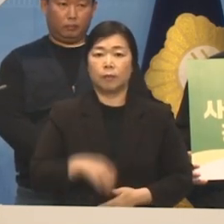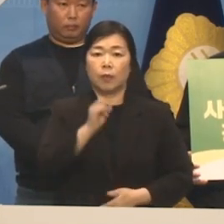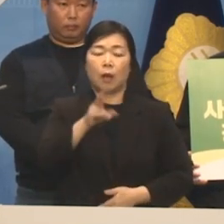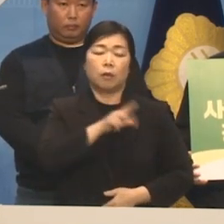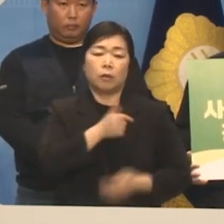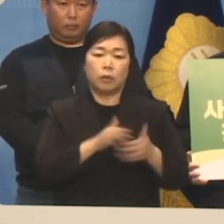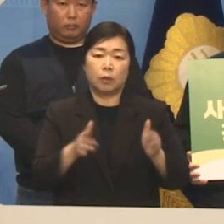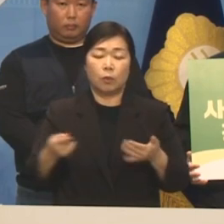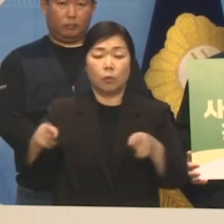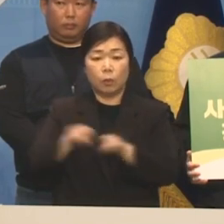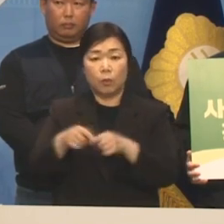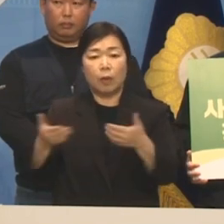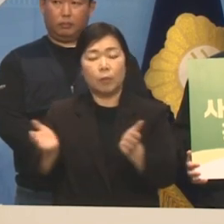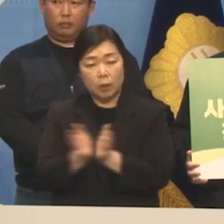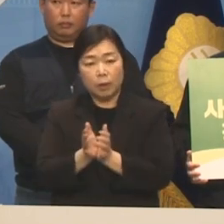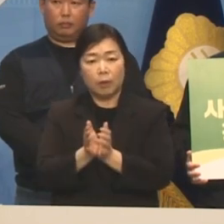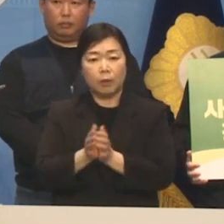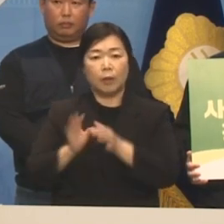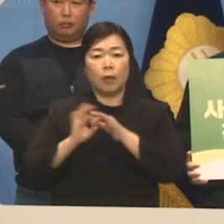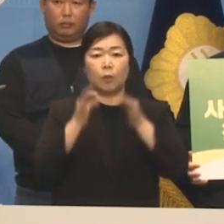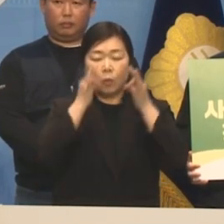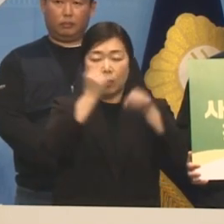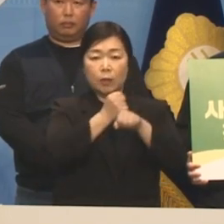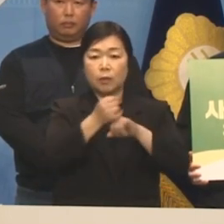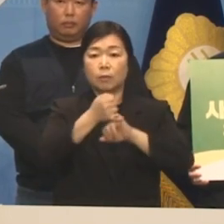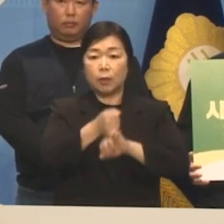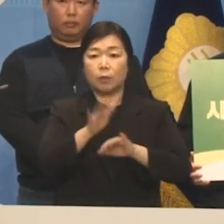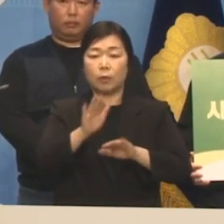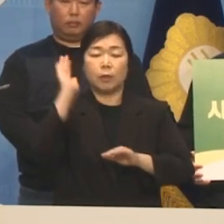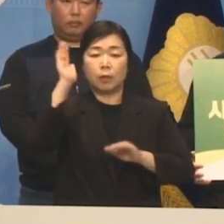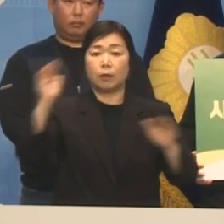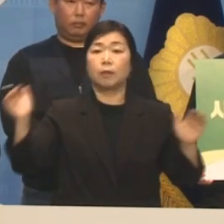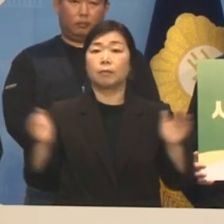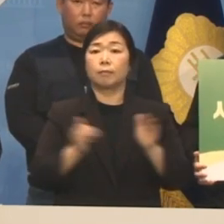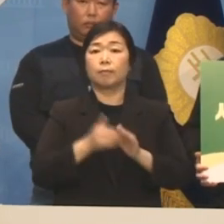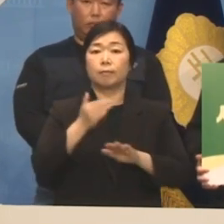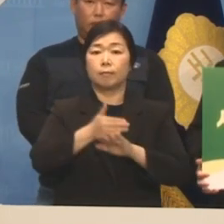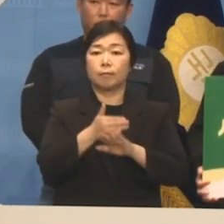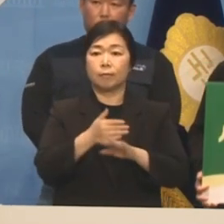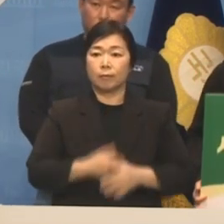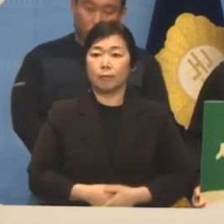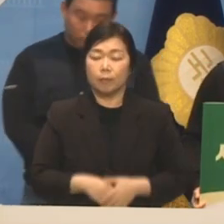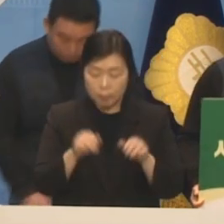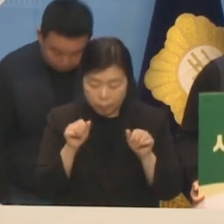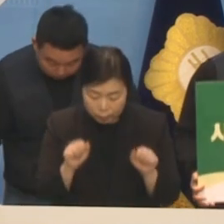저희 공공운수노조 앞으로도 계속 노력하도록 하겠습니다. 이상으로 기자회견 마치도록 하겠습니다.